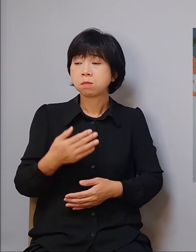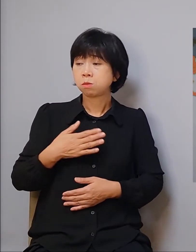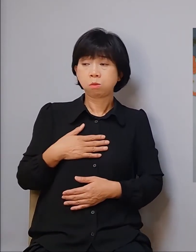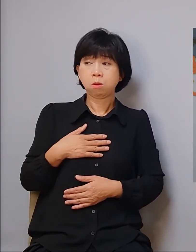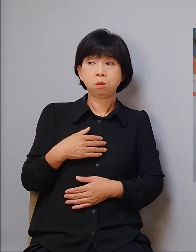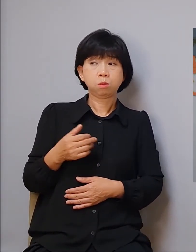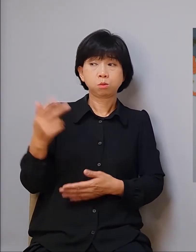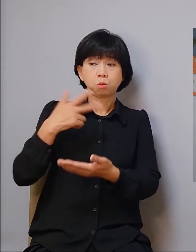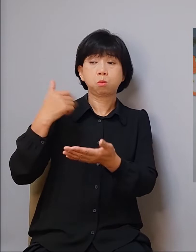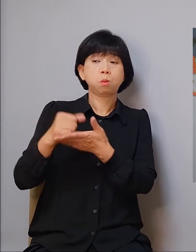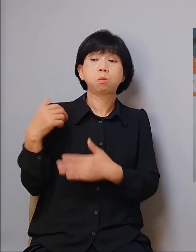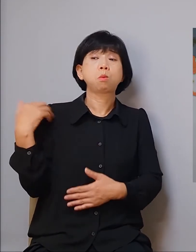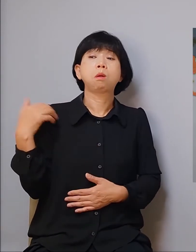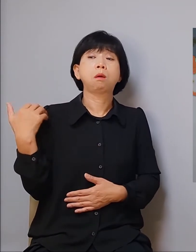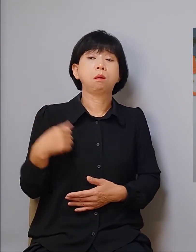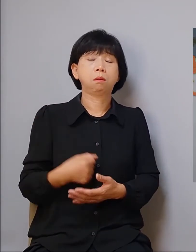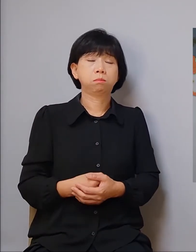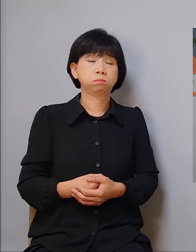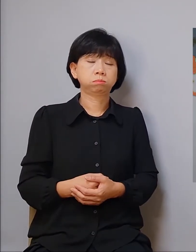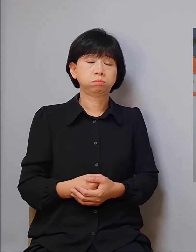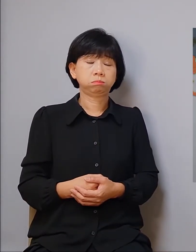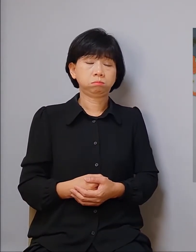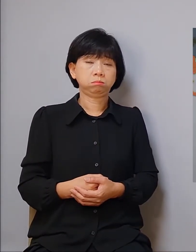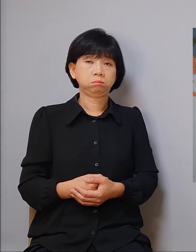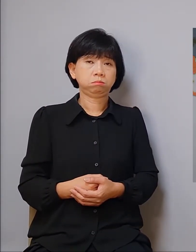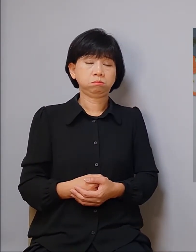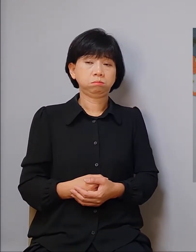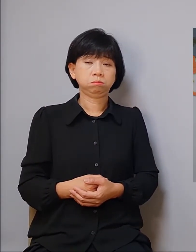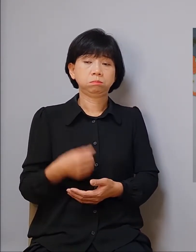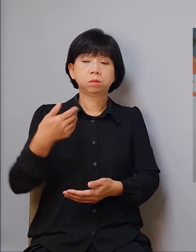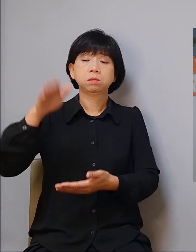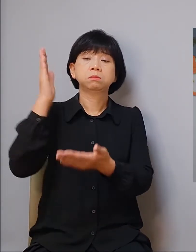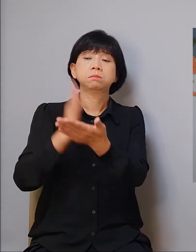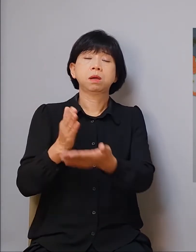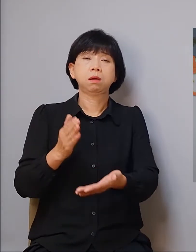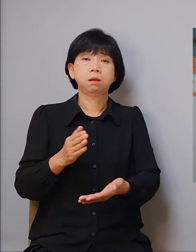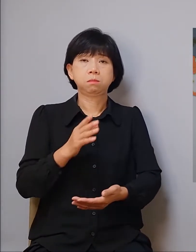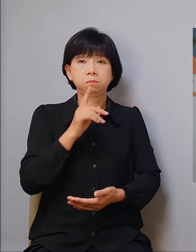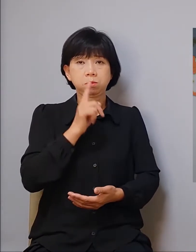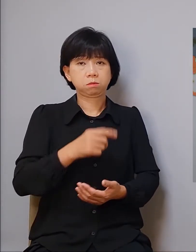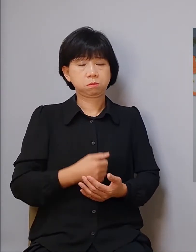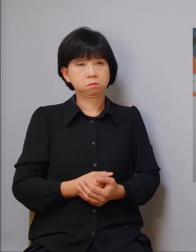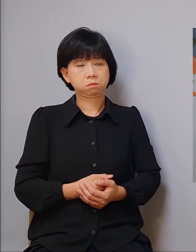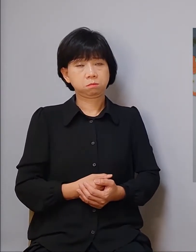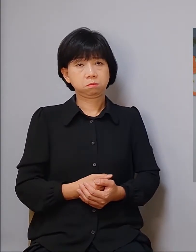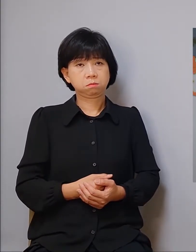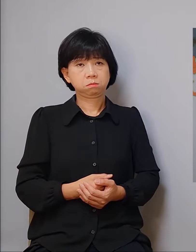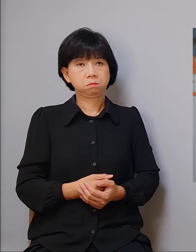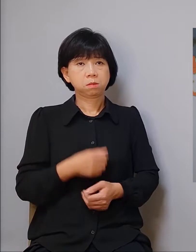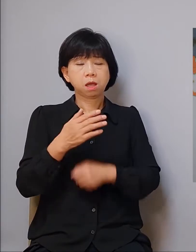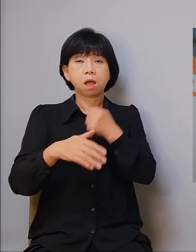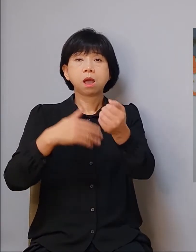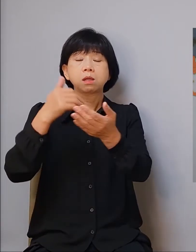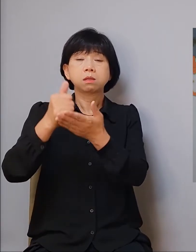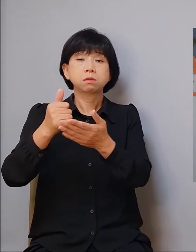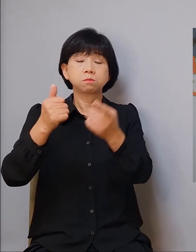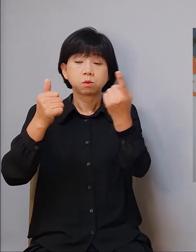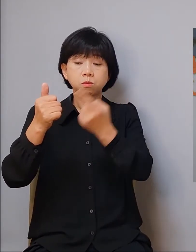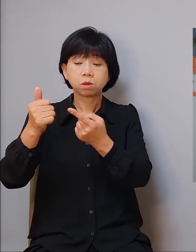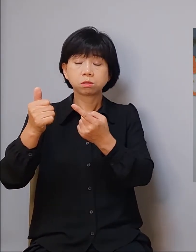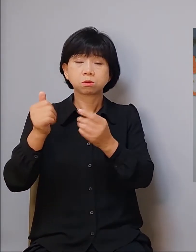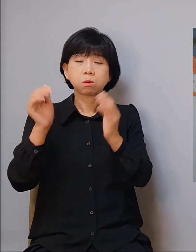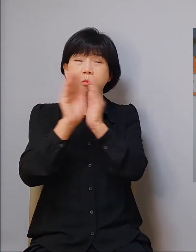알지 못한다. 그래서 보내지 않겠다 하는 거죠. 이 하나님께 나와서